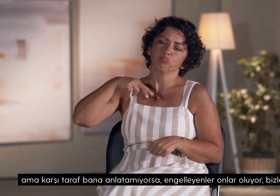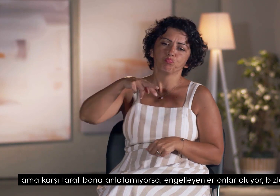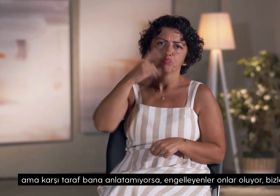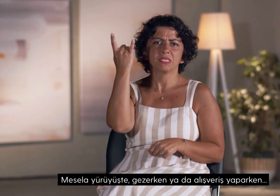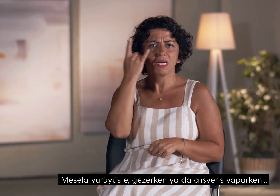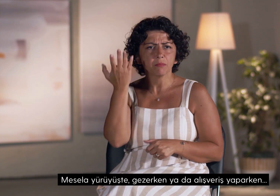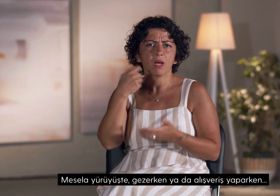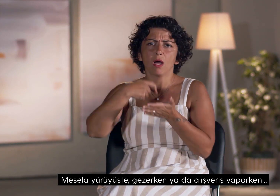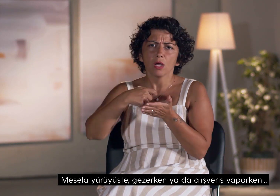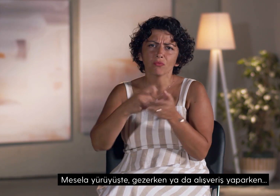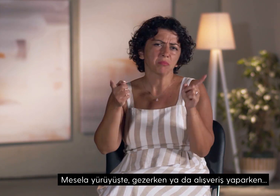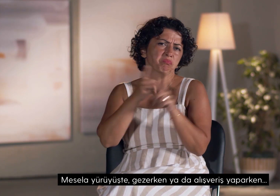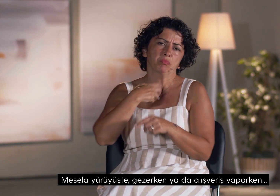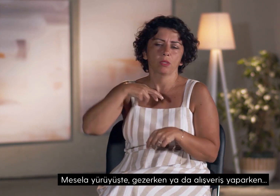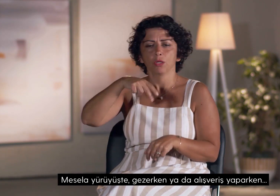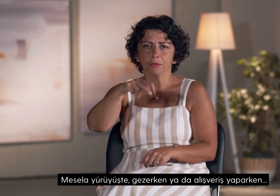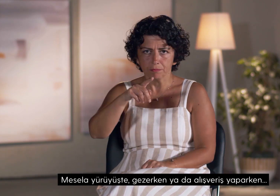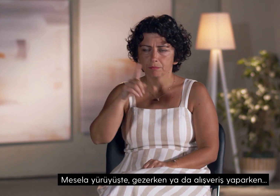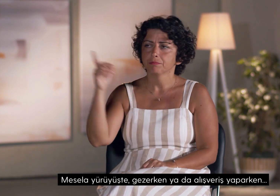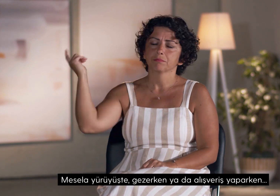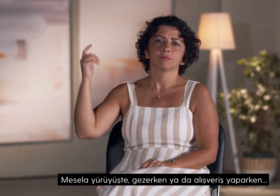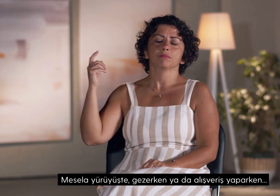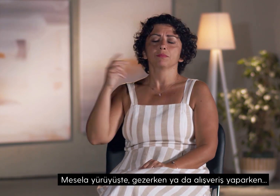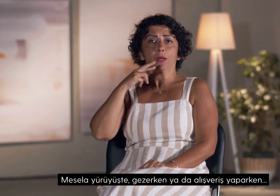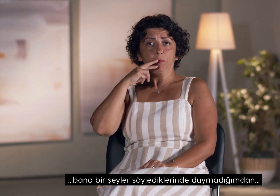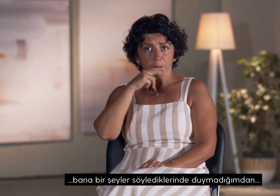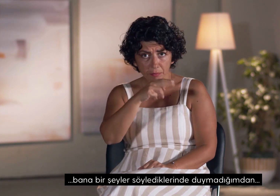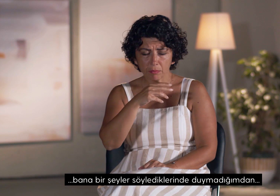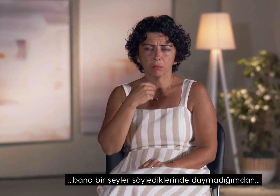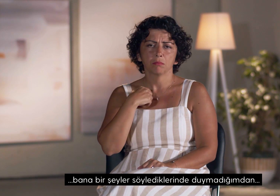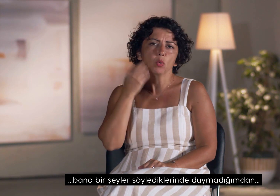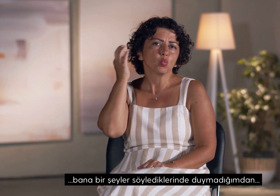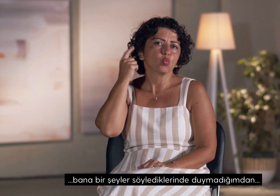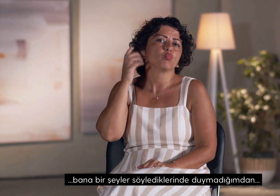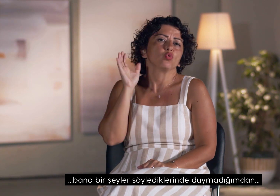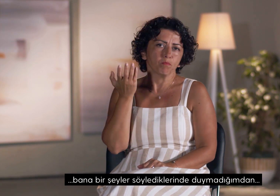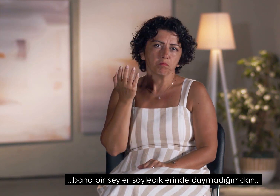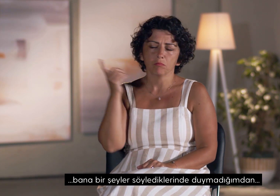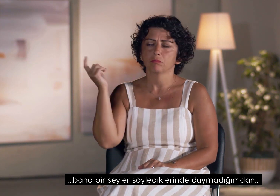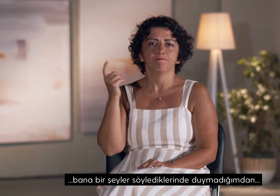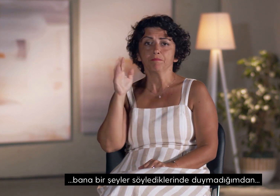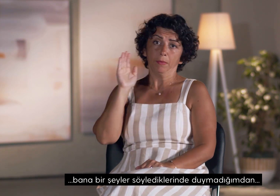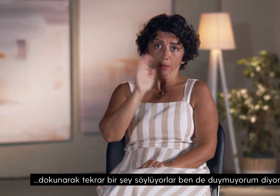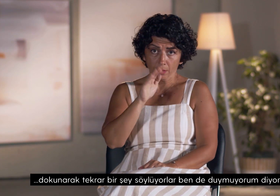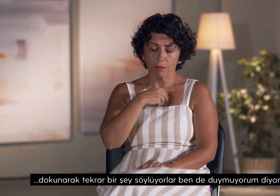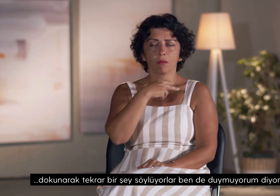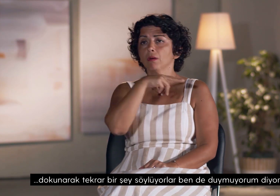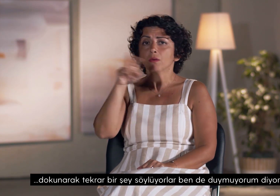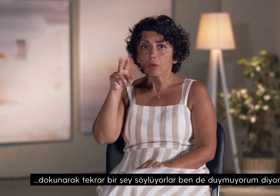değil. Mesela yürüyüşte, gezerken ya da alışveriş yaparken bana bir şeyler söylediklerinde duymadığımdan dokunarak tekrar